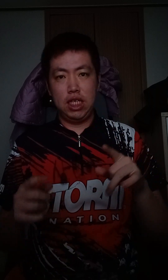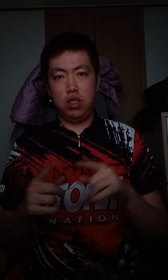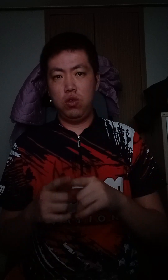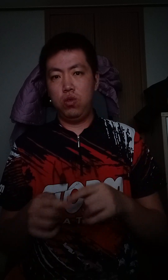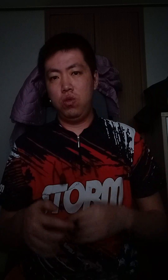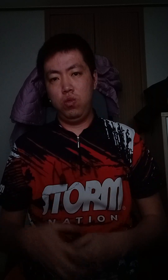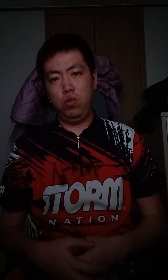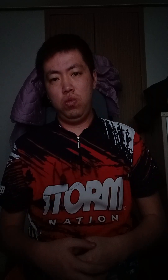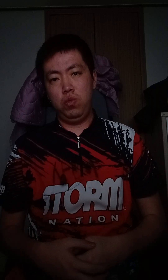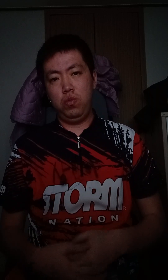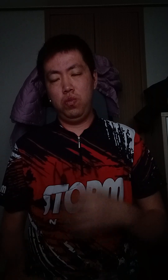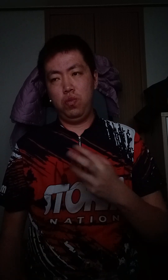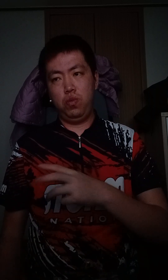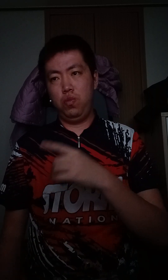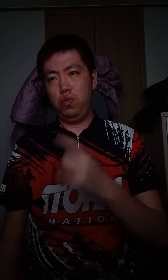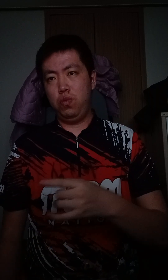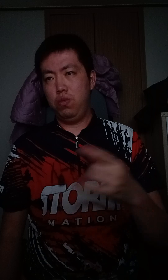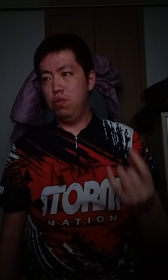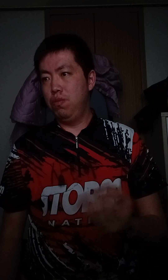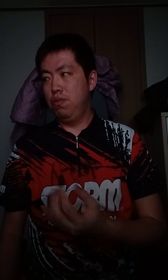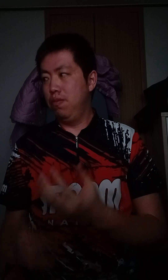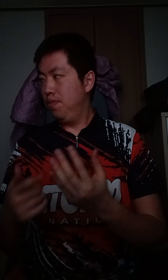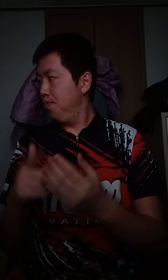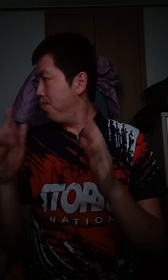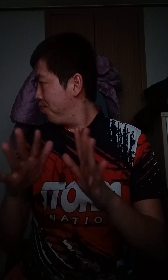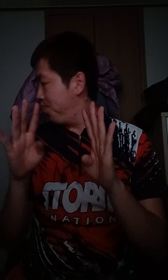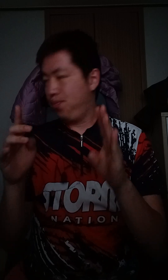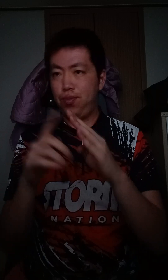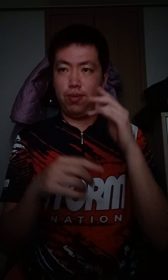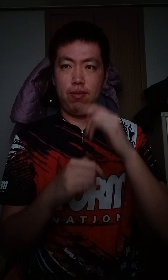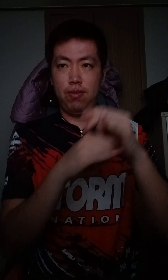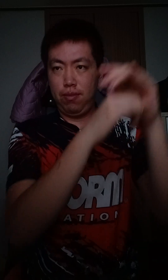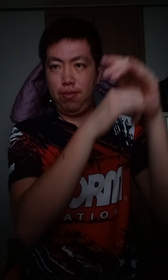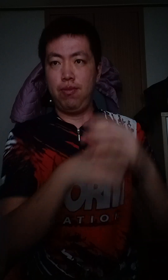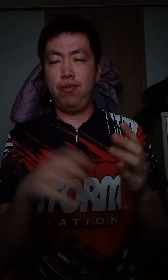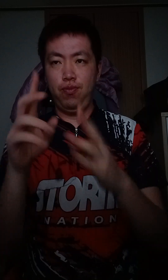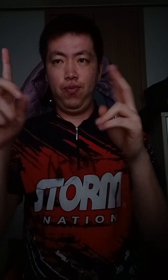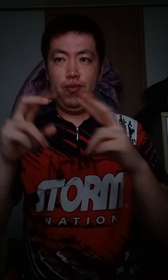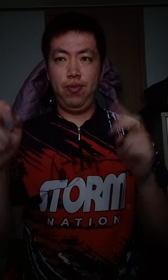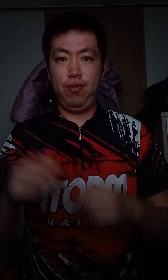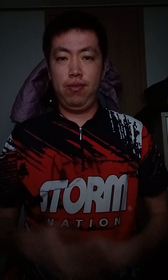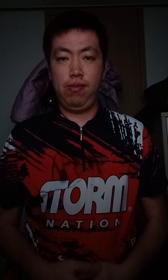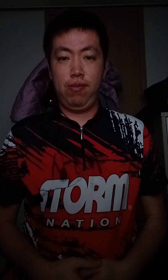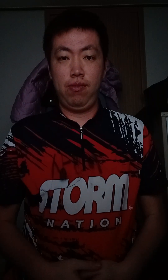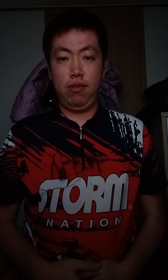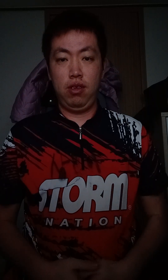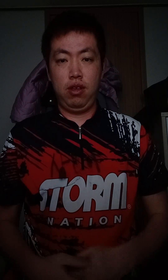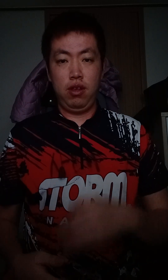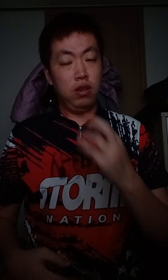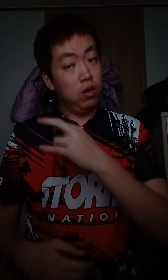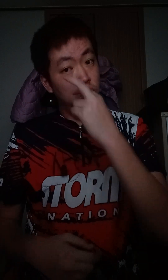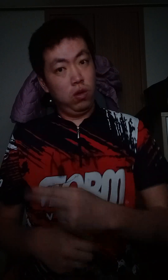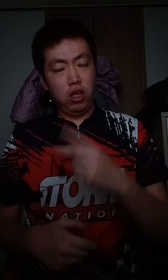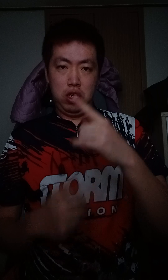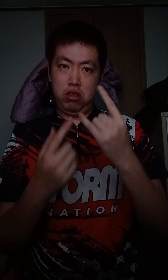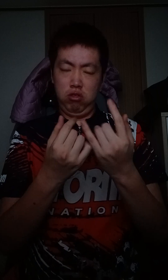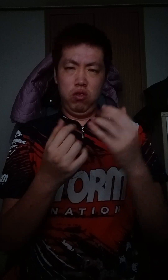통근버스로 당시 A씨를 포함해 모두 14명이 타고 있었던 것으로 조사됐습니다. 경찰은 A씨가 숙취